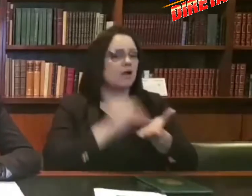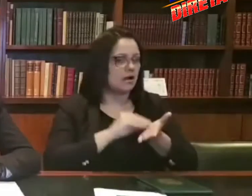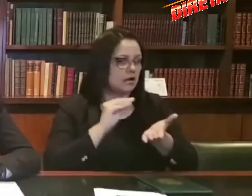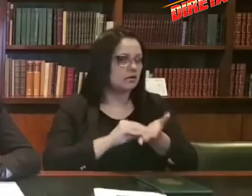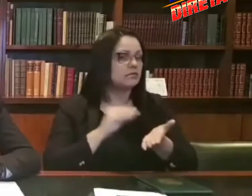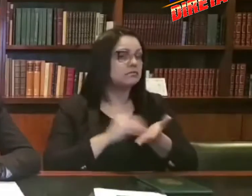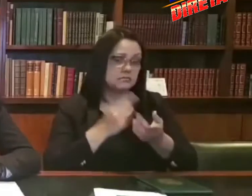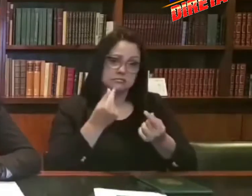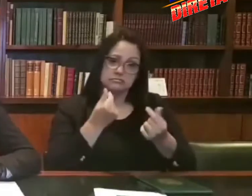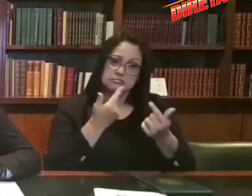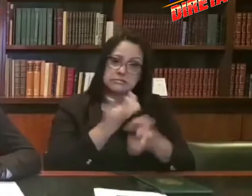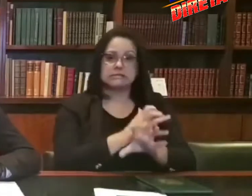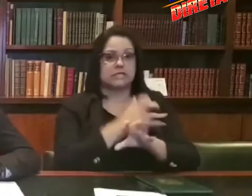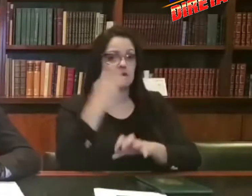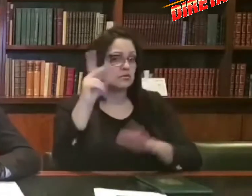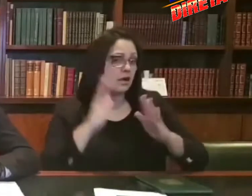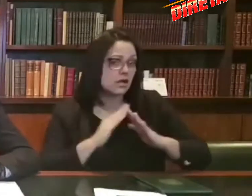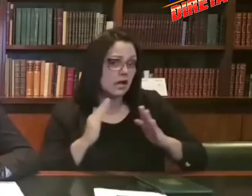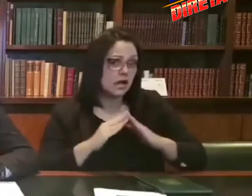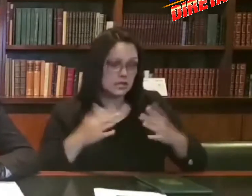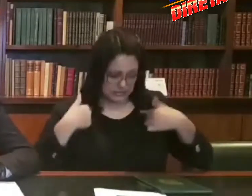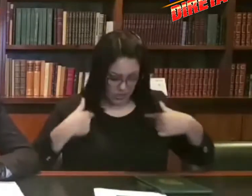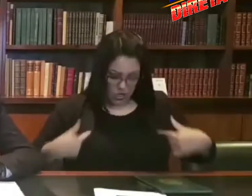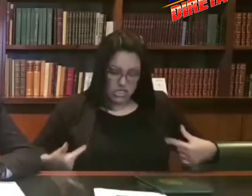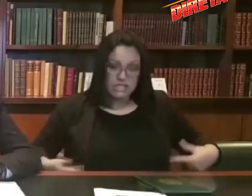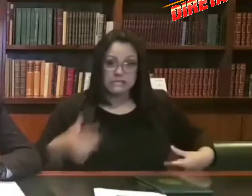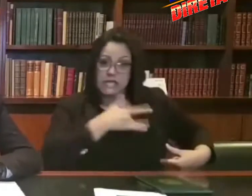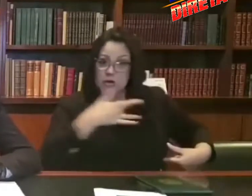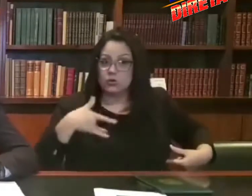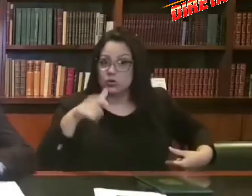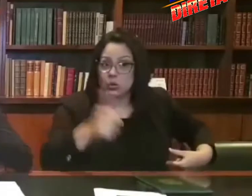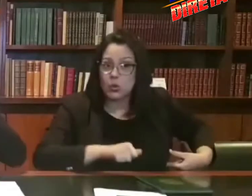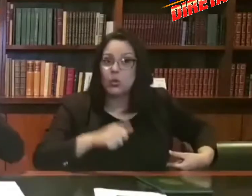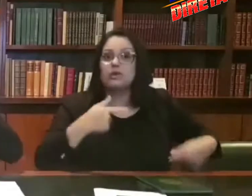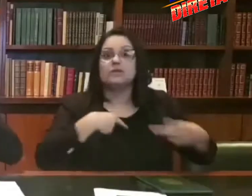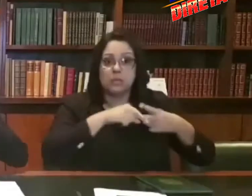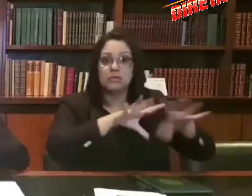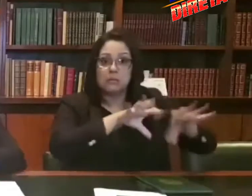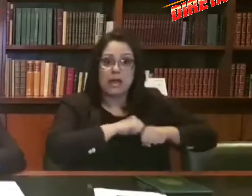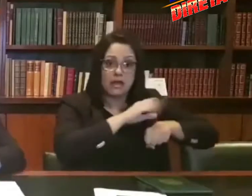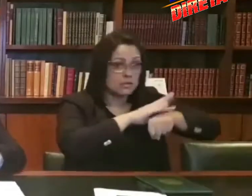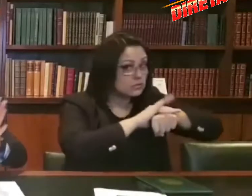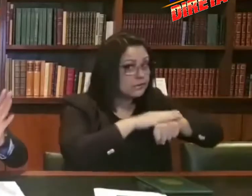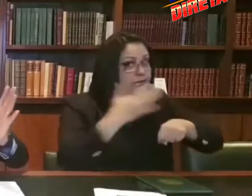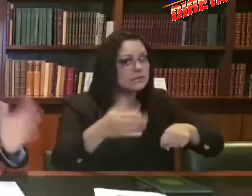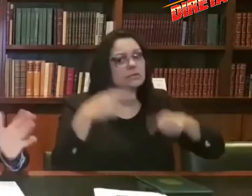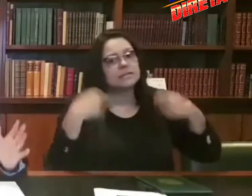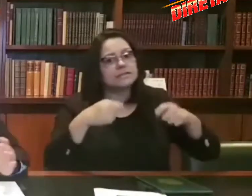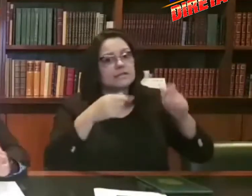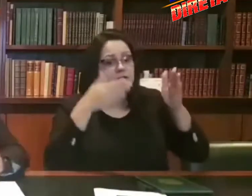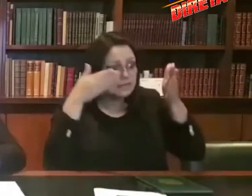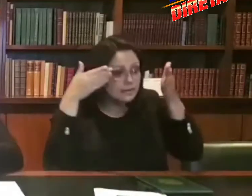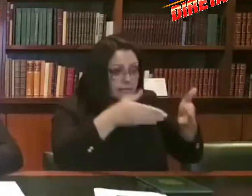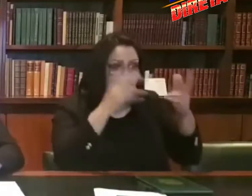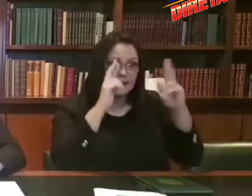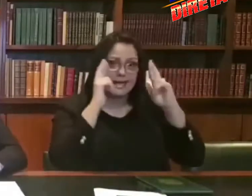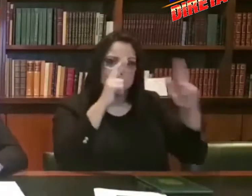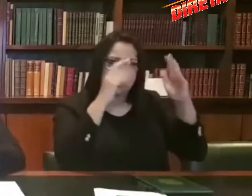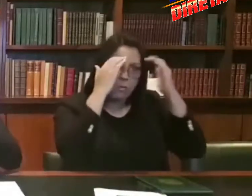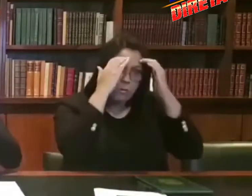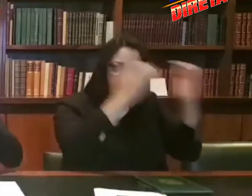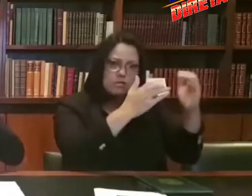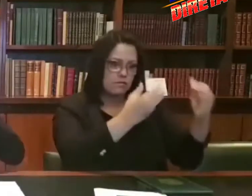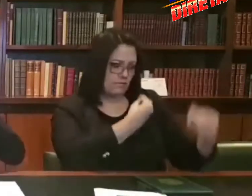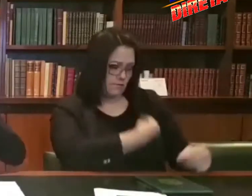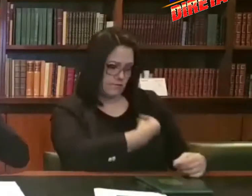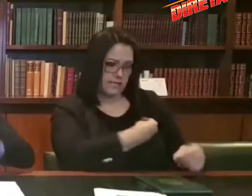ter um organismo mais enfraquecido, mais propenso a contrair outras doenças. Então é tratar com responsabilidade a questão da vida e a questão